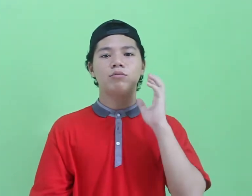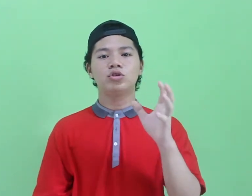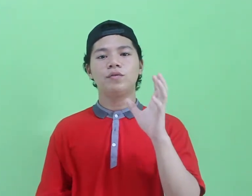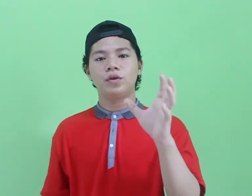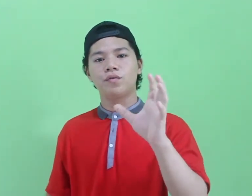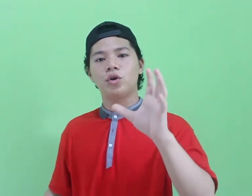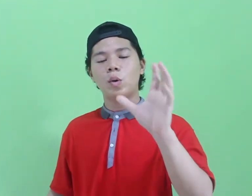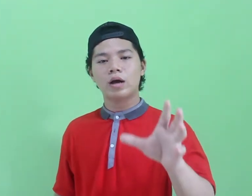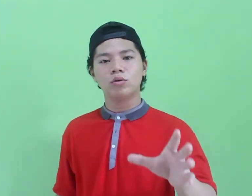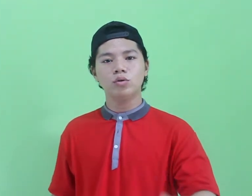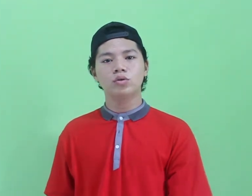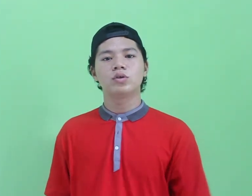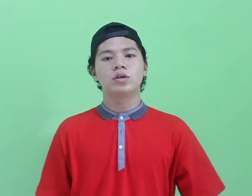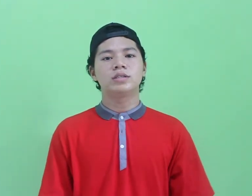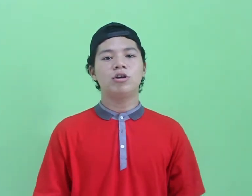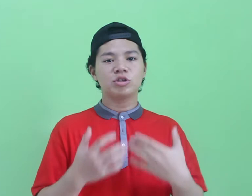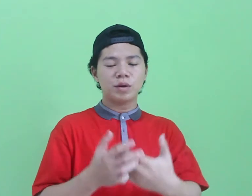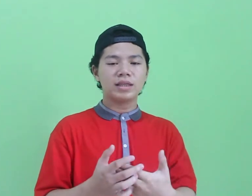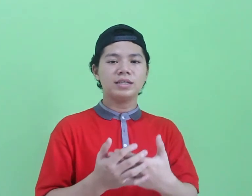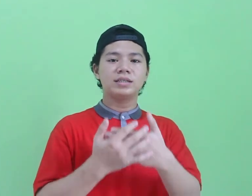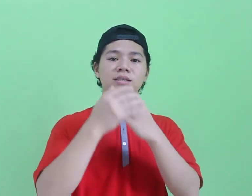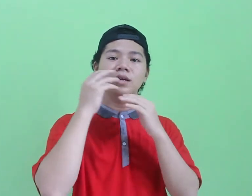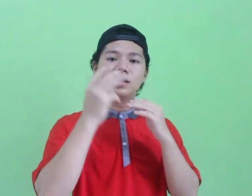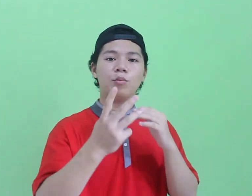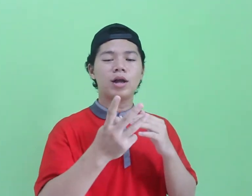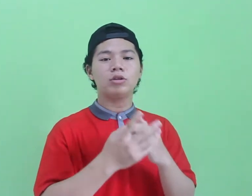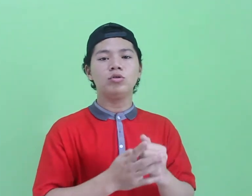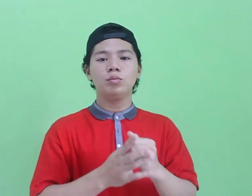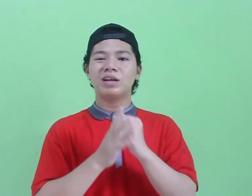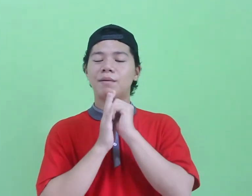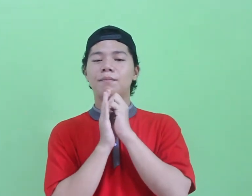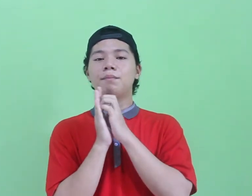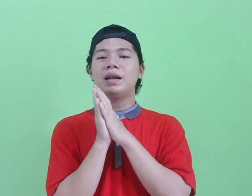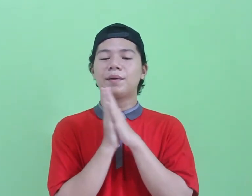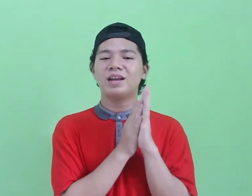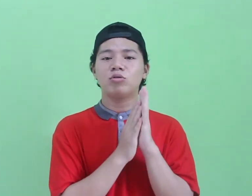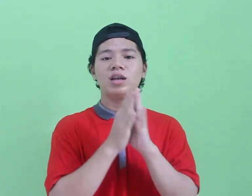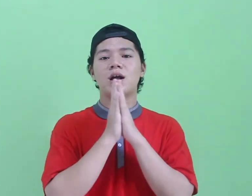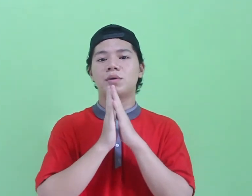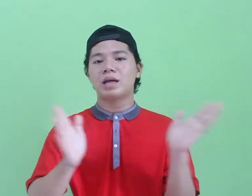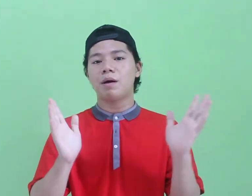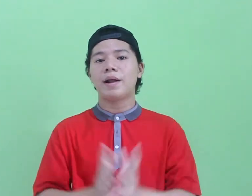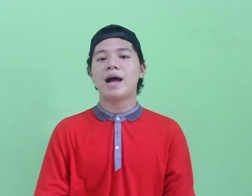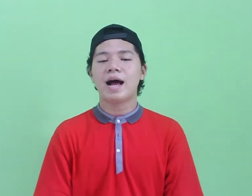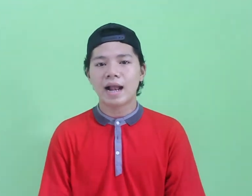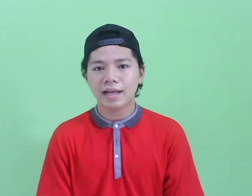muncul video-video aku. Jadi otomatis 30 hari itu pendapatan aku tidak akan bertambah. Padahal